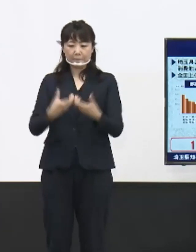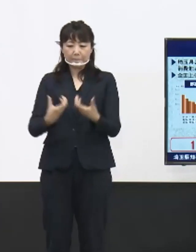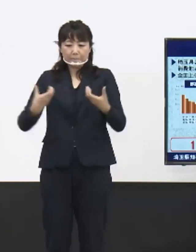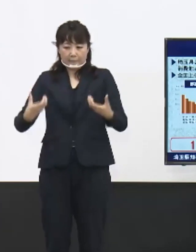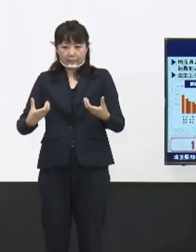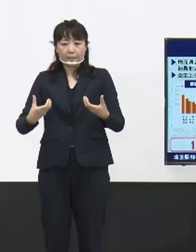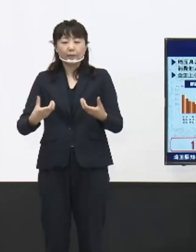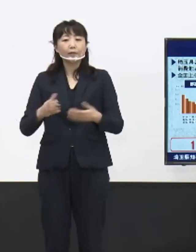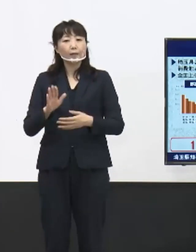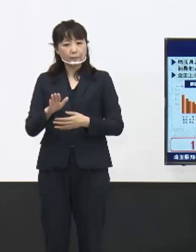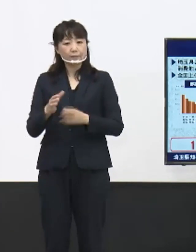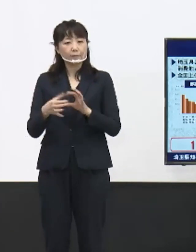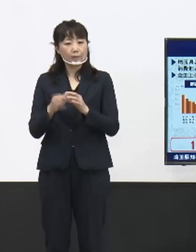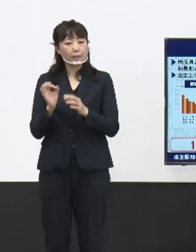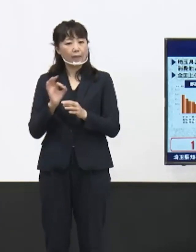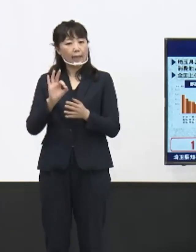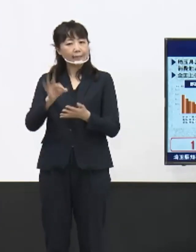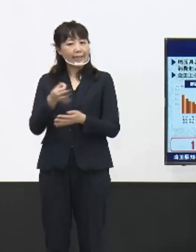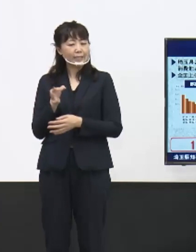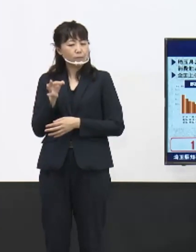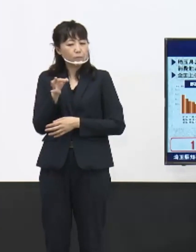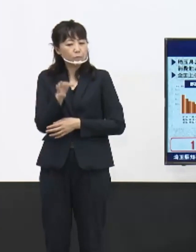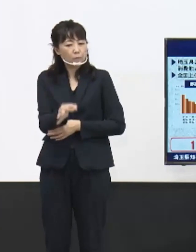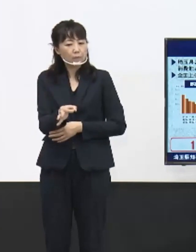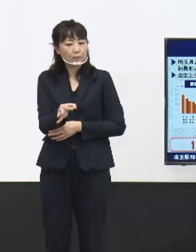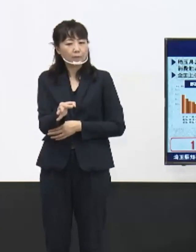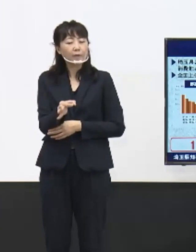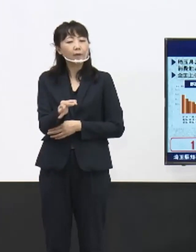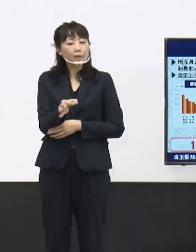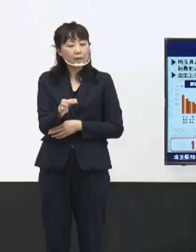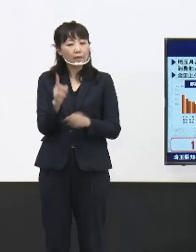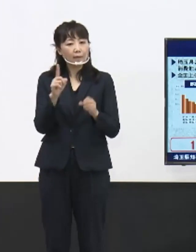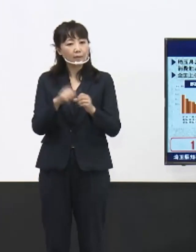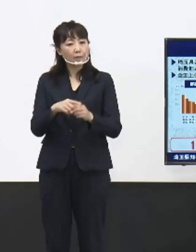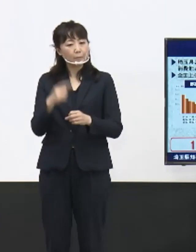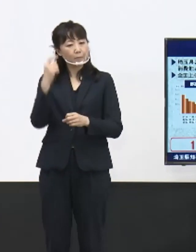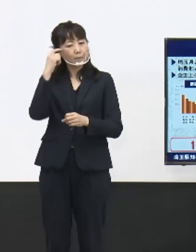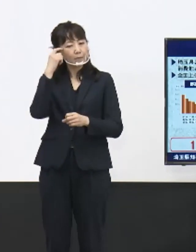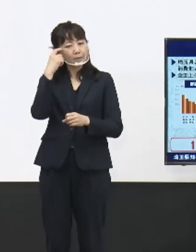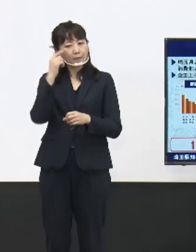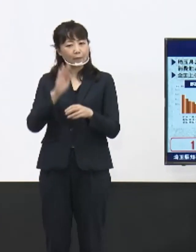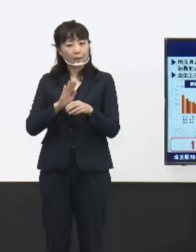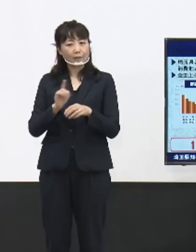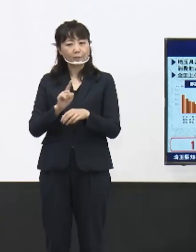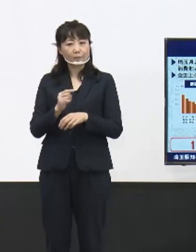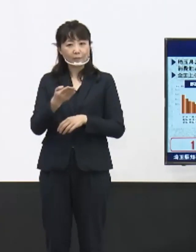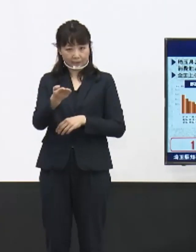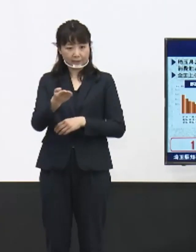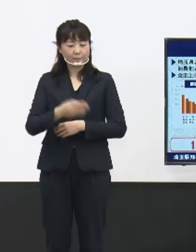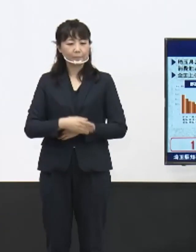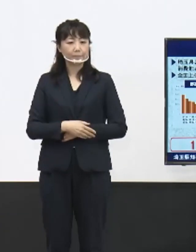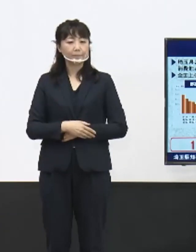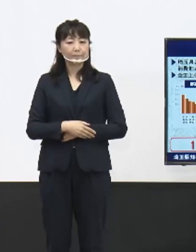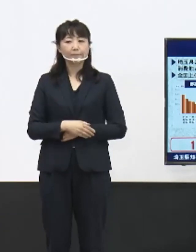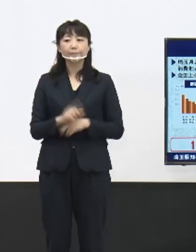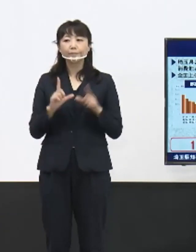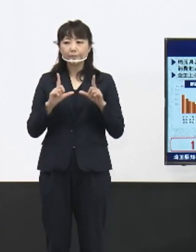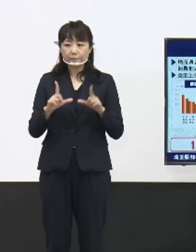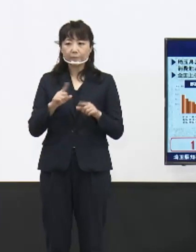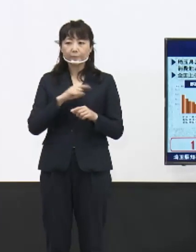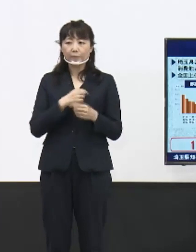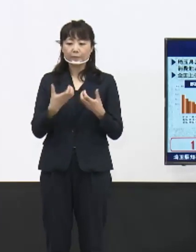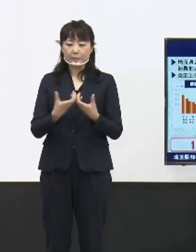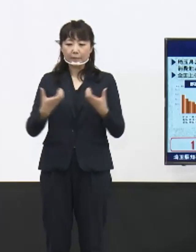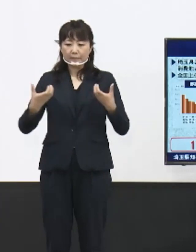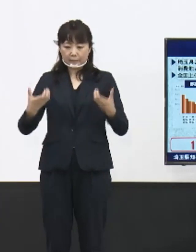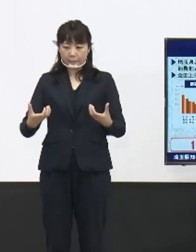ですが、税金を投じることについての知事のお考えをお聞かせください。 まず折半かどうかについては私は承知